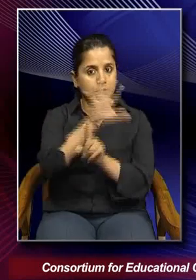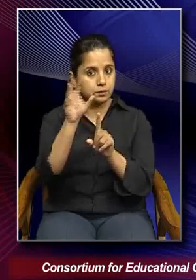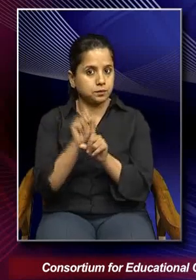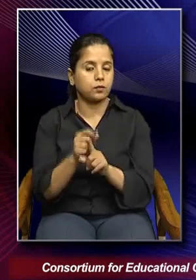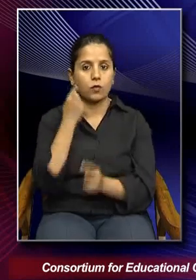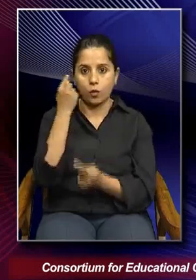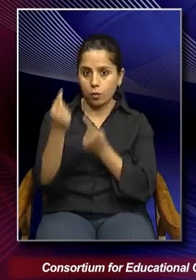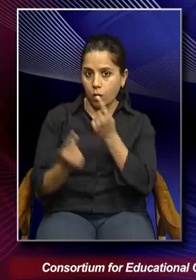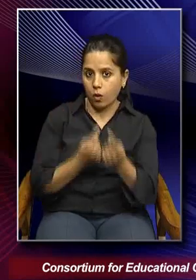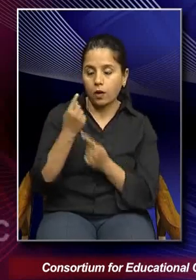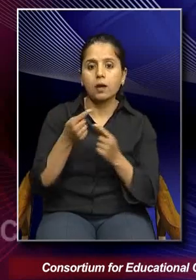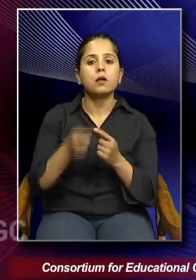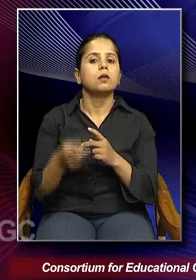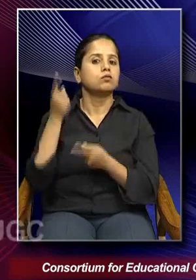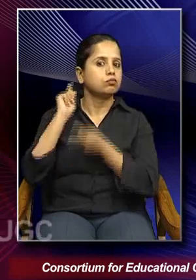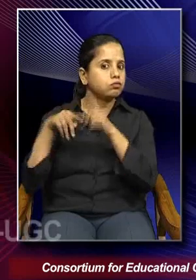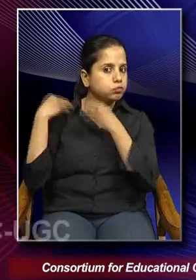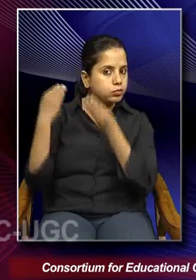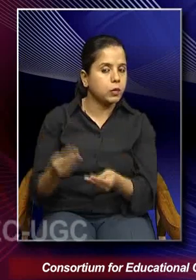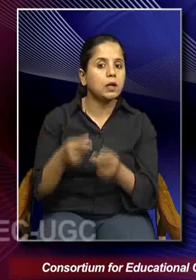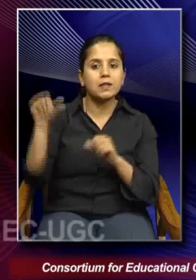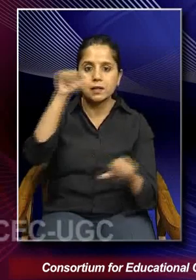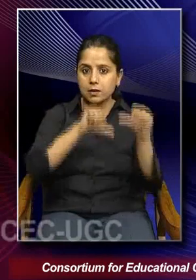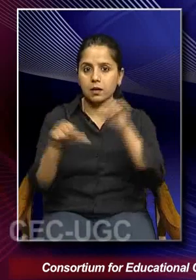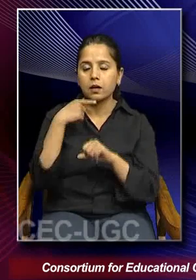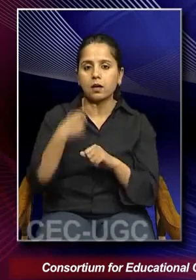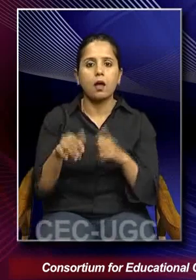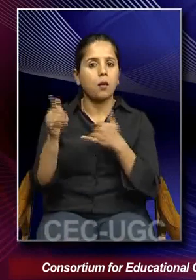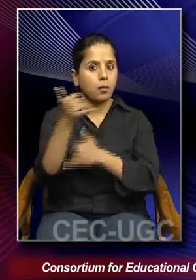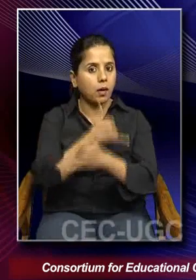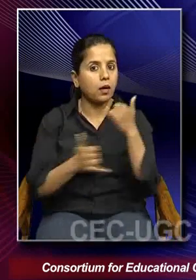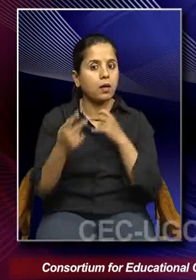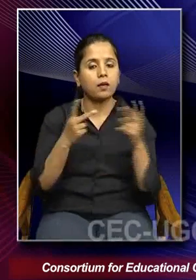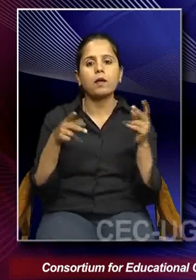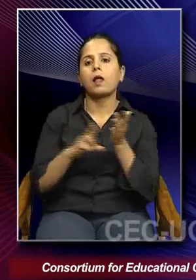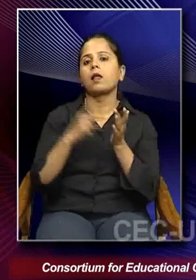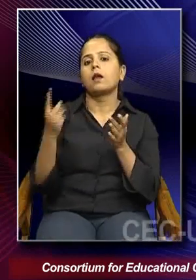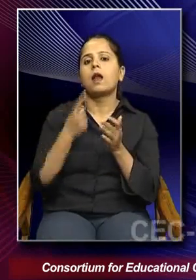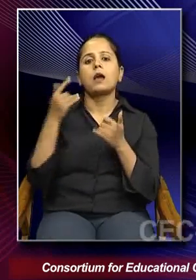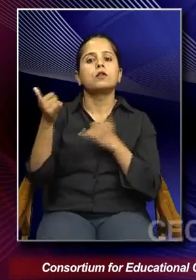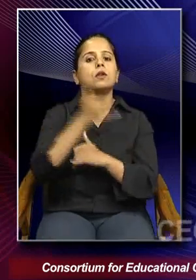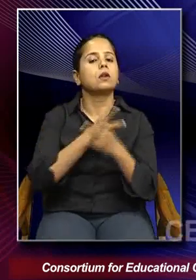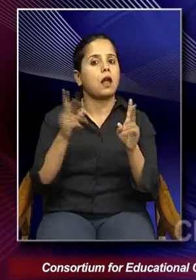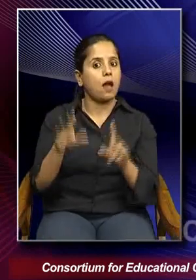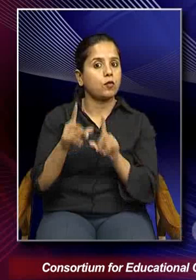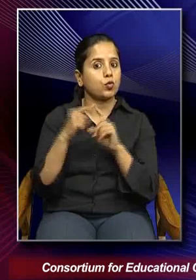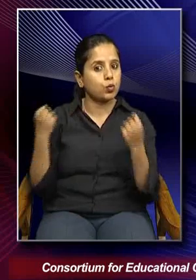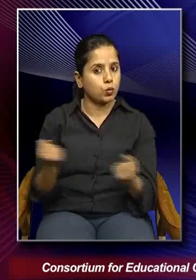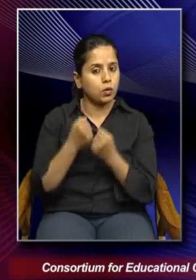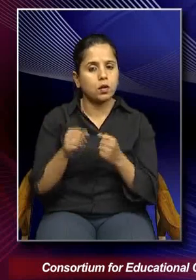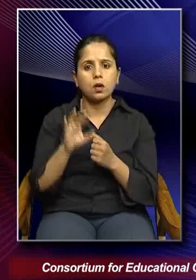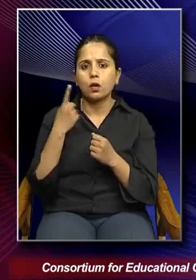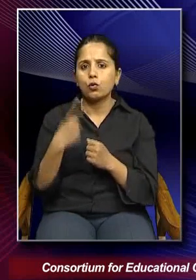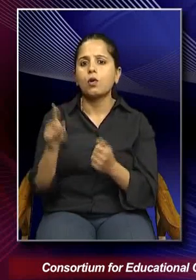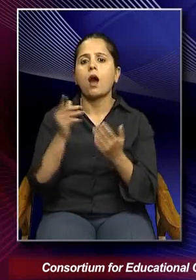राजनीति साहित्य विज्ञान क्रीडा आदि राष्ट्रीय गतिविधियों का उचित